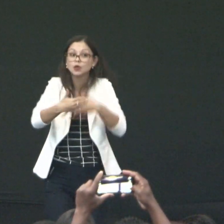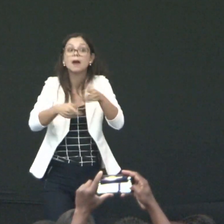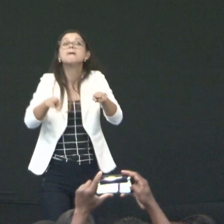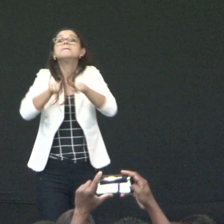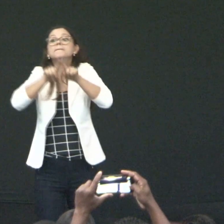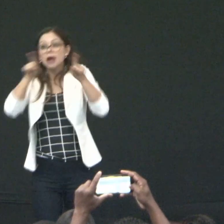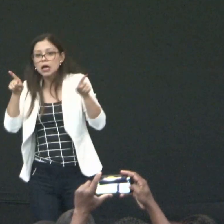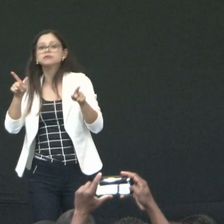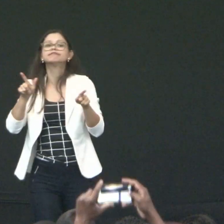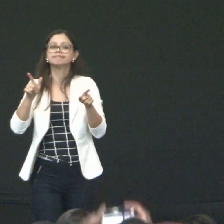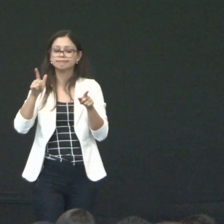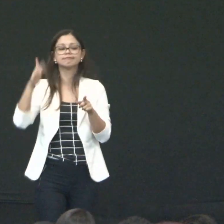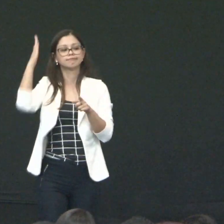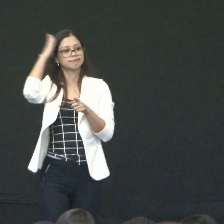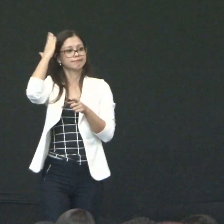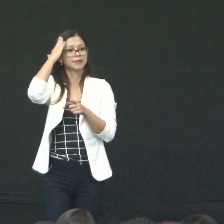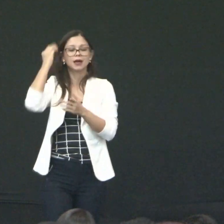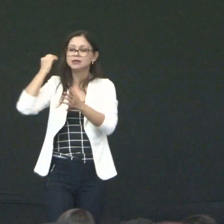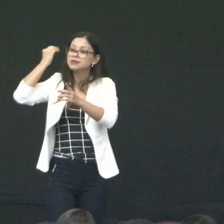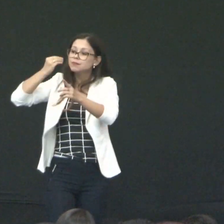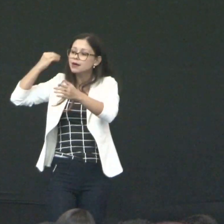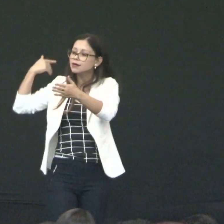para esse público.